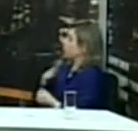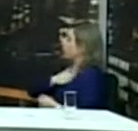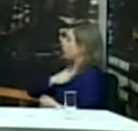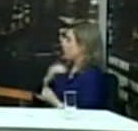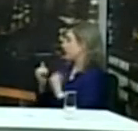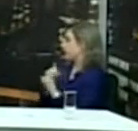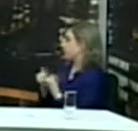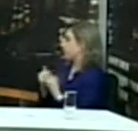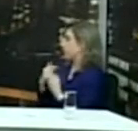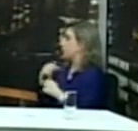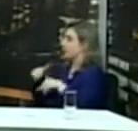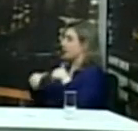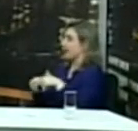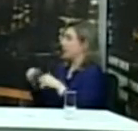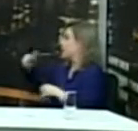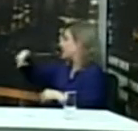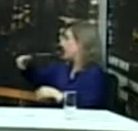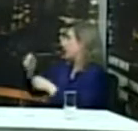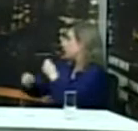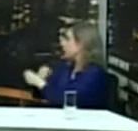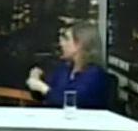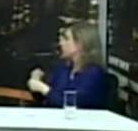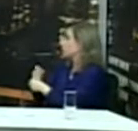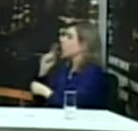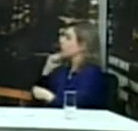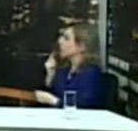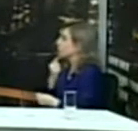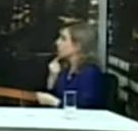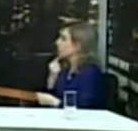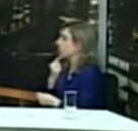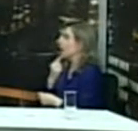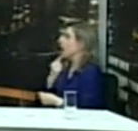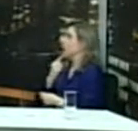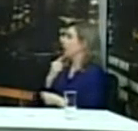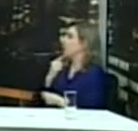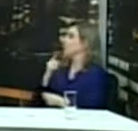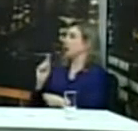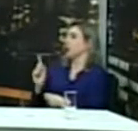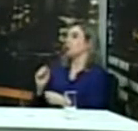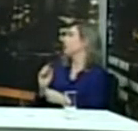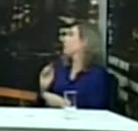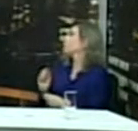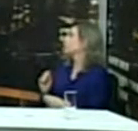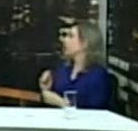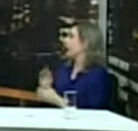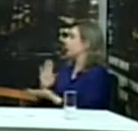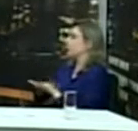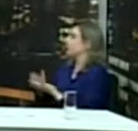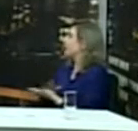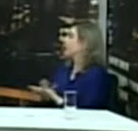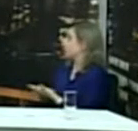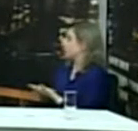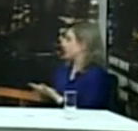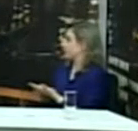o meu exemplo. Eu trabalho há 7 anos com surdos e eu não me considero um intérprete.